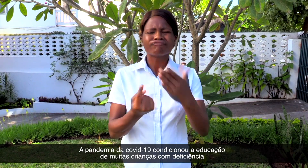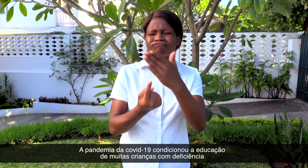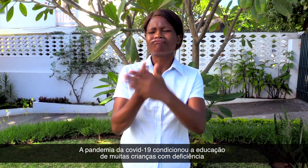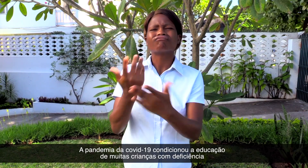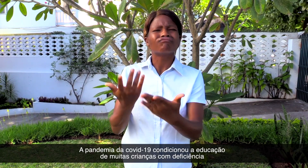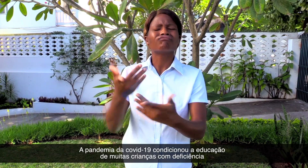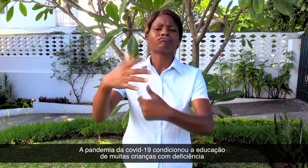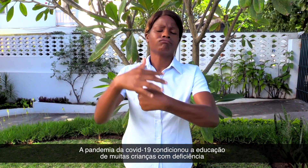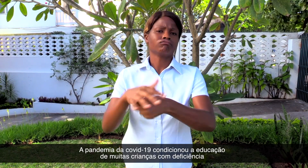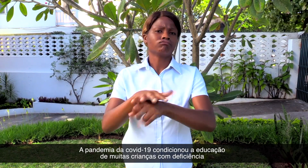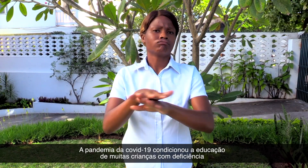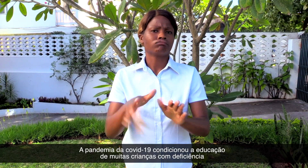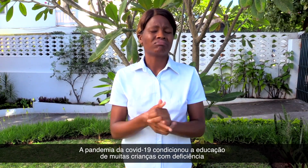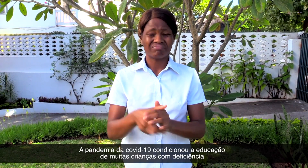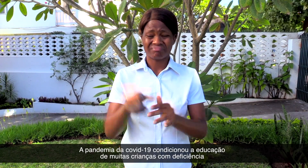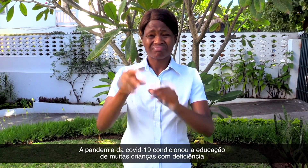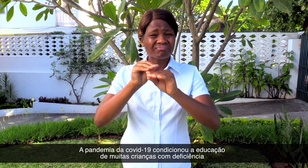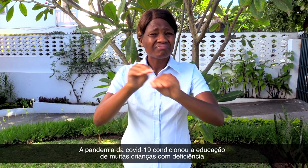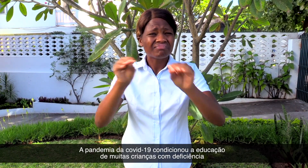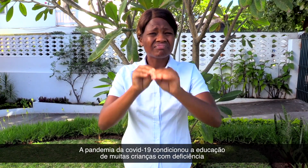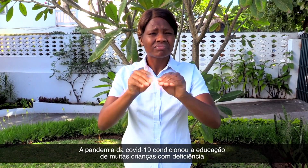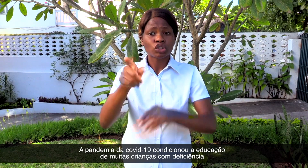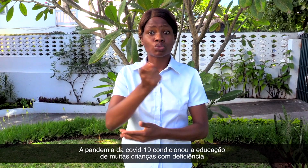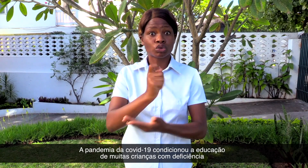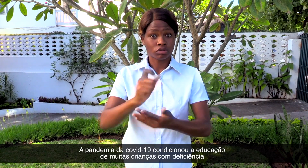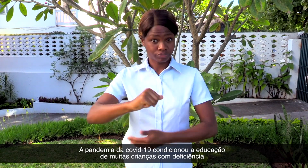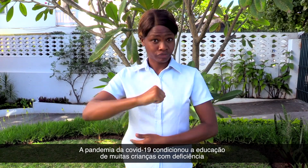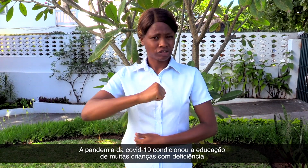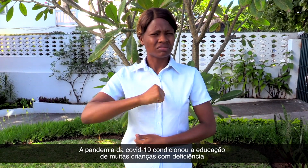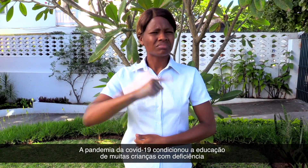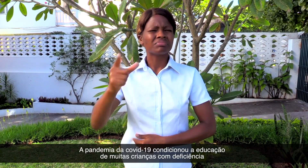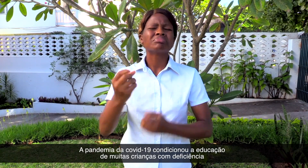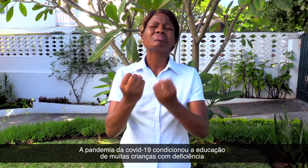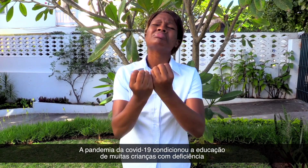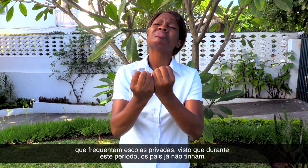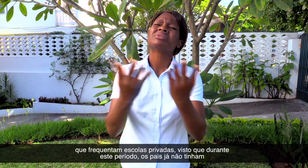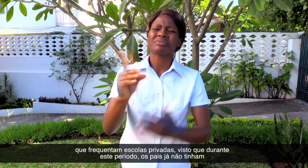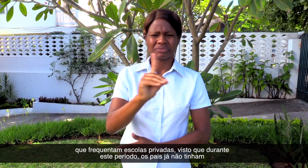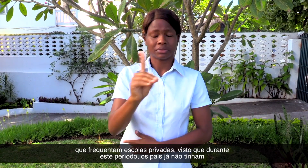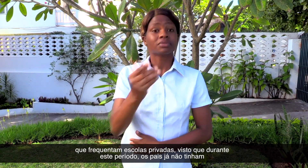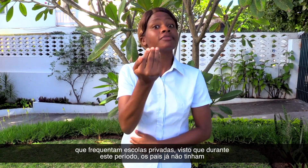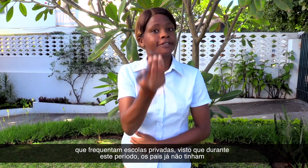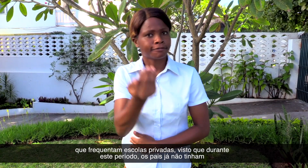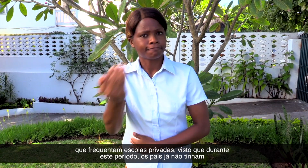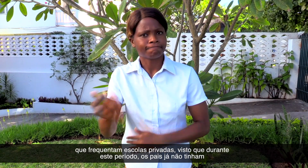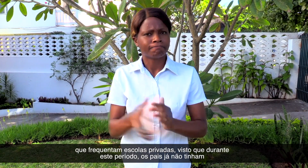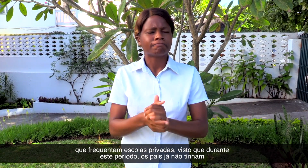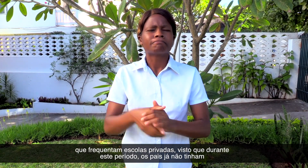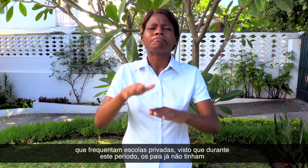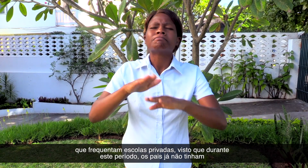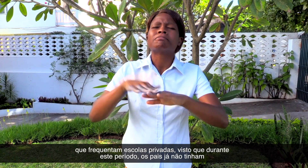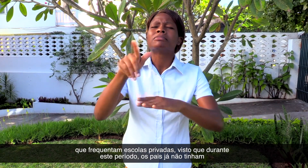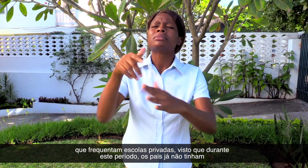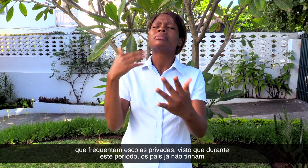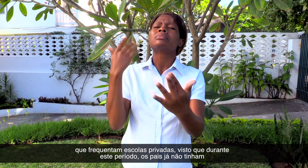A pandemia da Covid-19 condicionou a educação de muitas crianças com deficiência que frequentam escolas privadas,